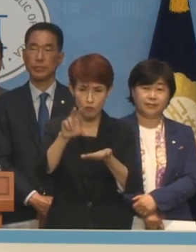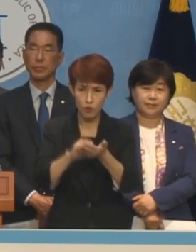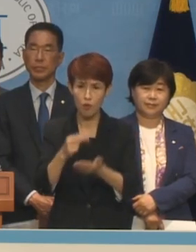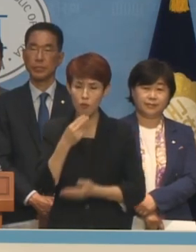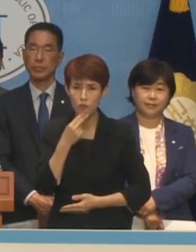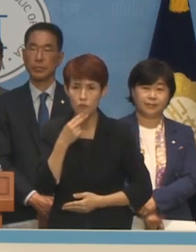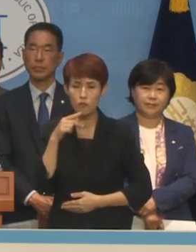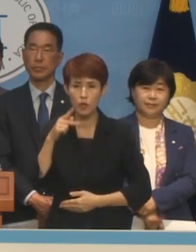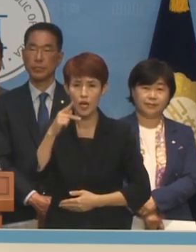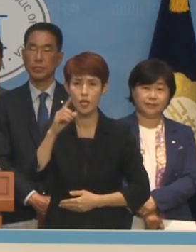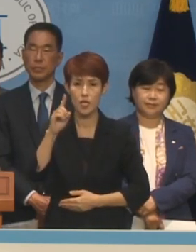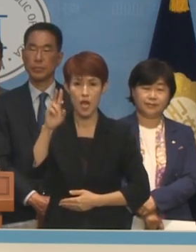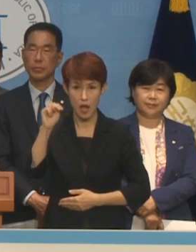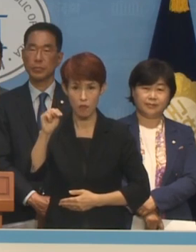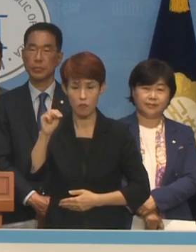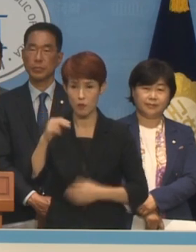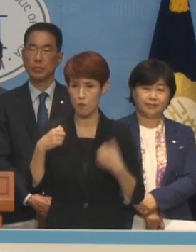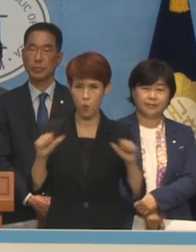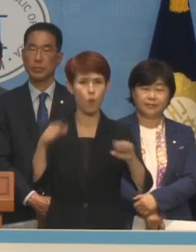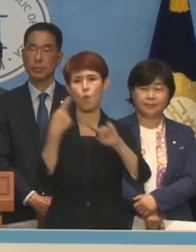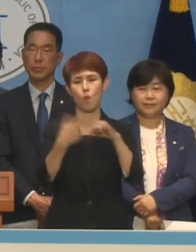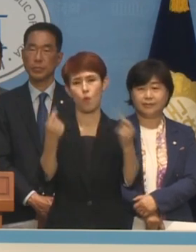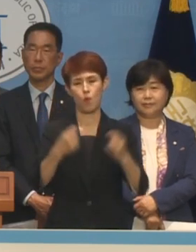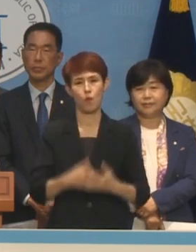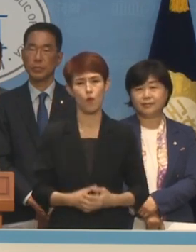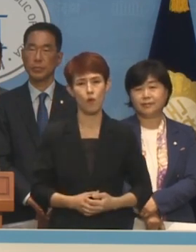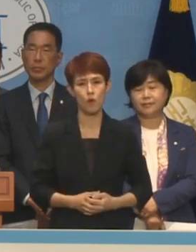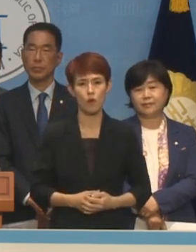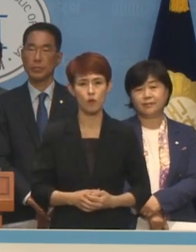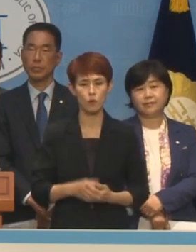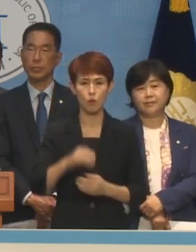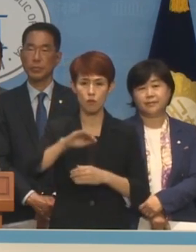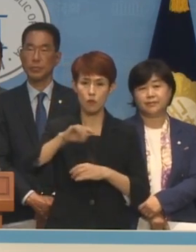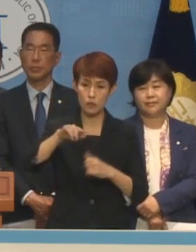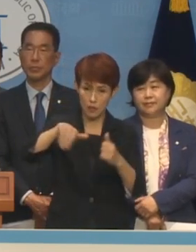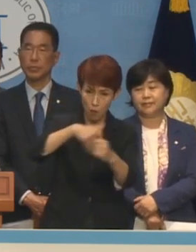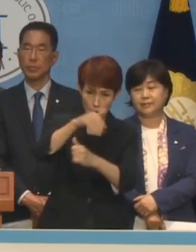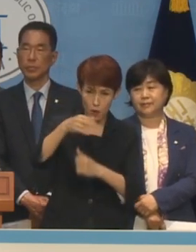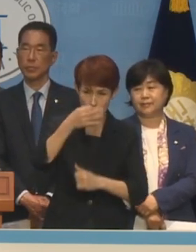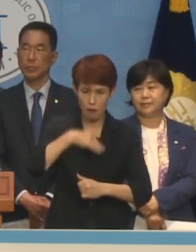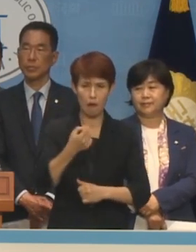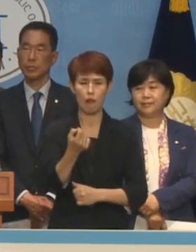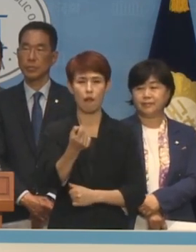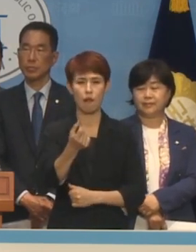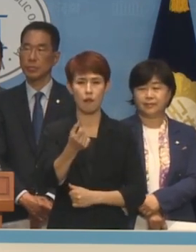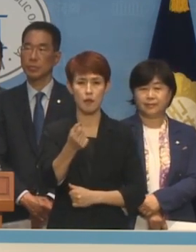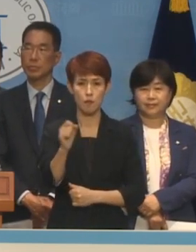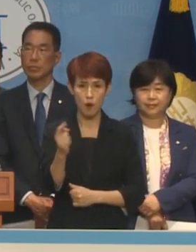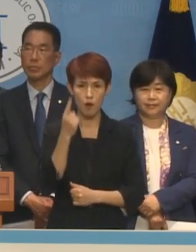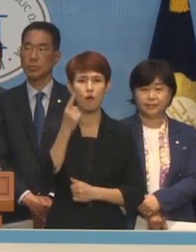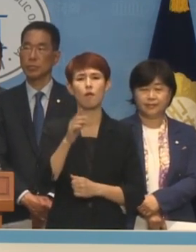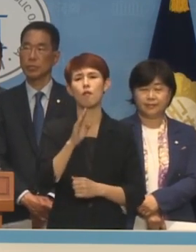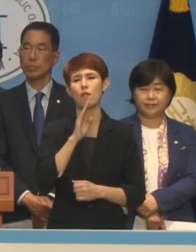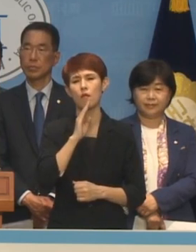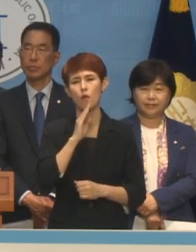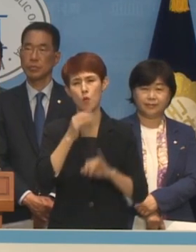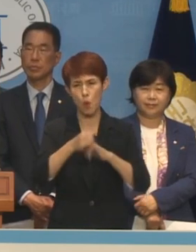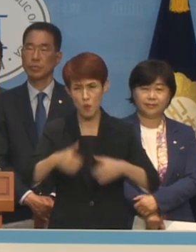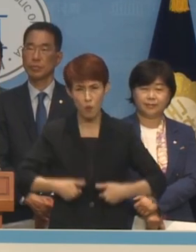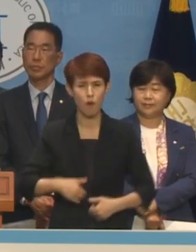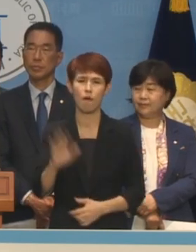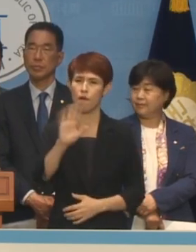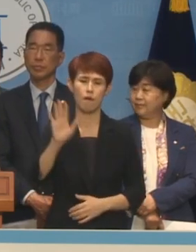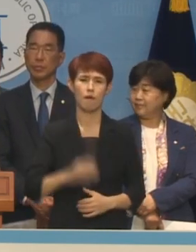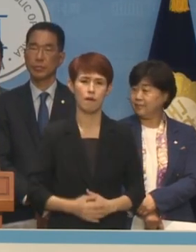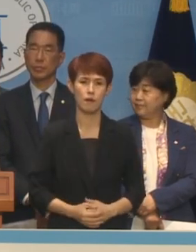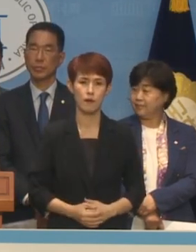주식의 내재적 가치를 포기하는 것입니다. 그리고 상환의 효과는 매우 미미해서 영업상 반드시 필요한 조치라고 할 수도